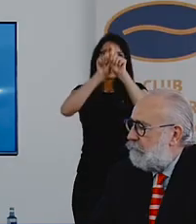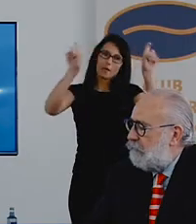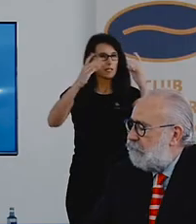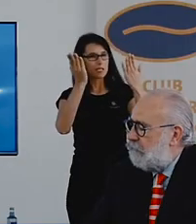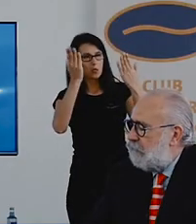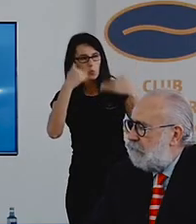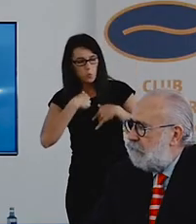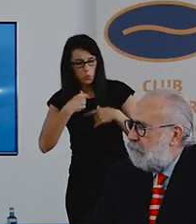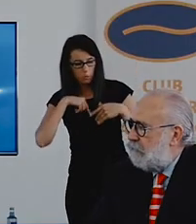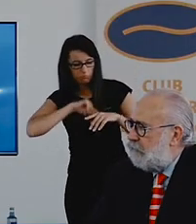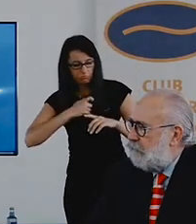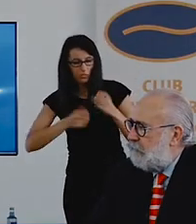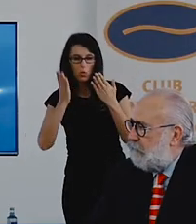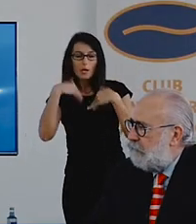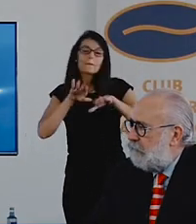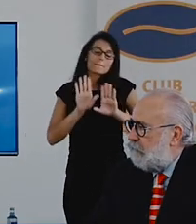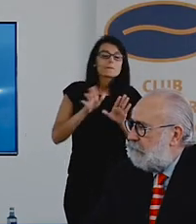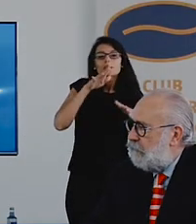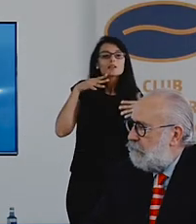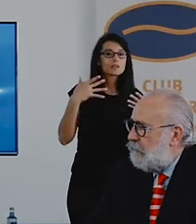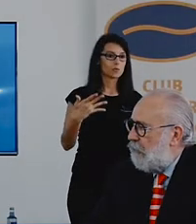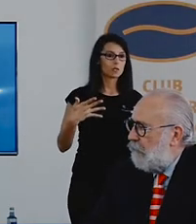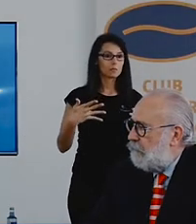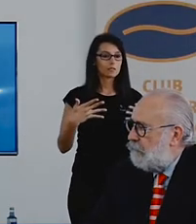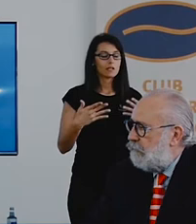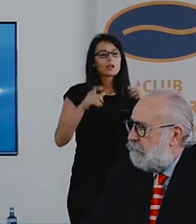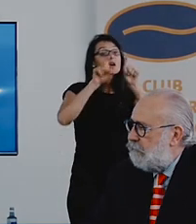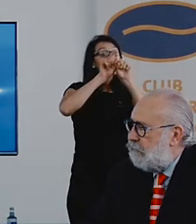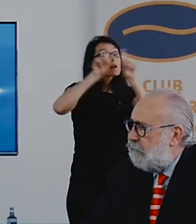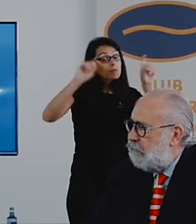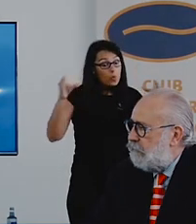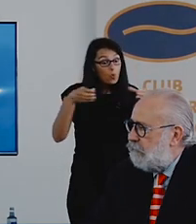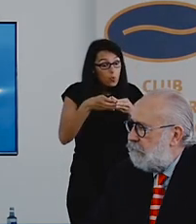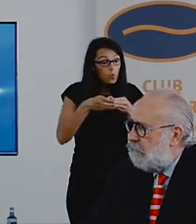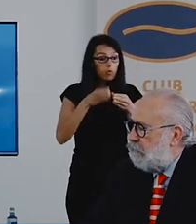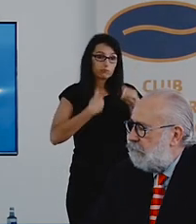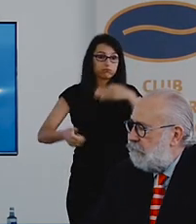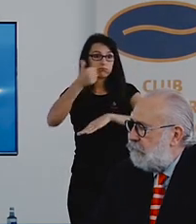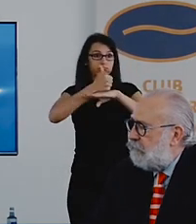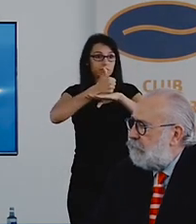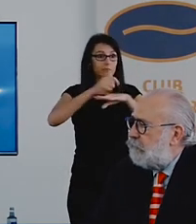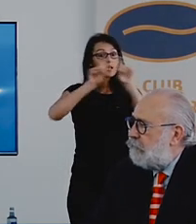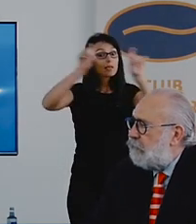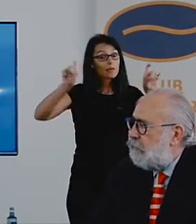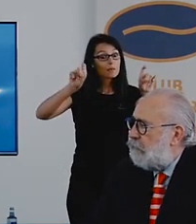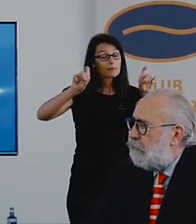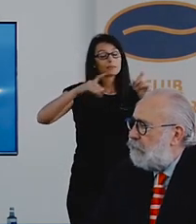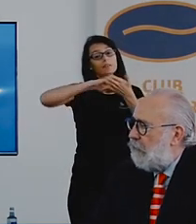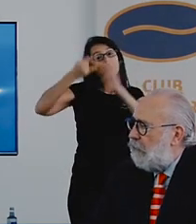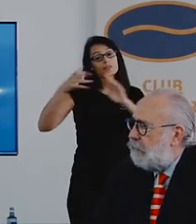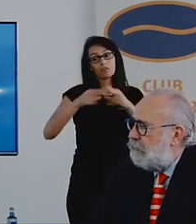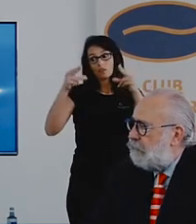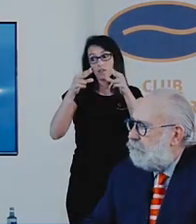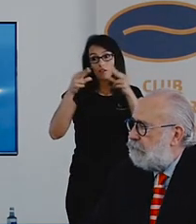pero sí regentando ahora un hub de empresas, ahora os contaré un poquito, de empresas de tecnología social en Funteso,